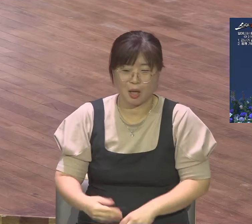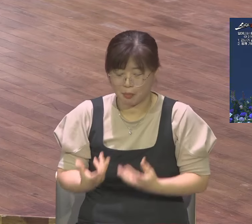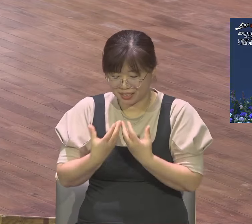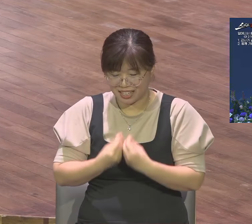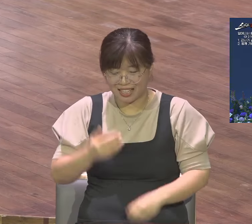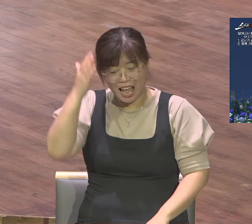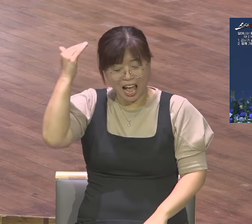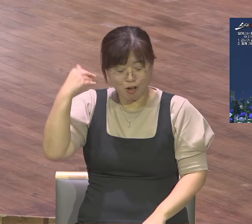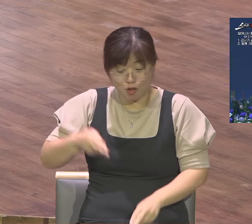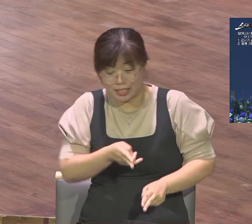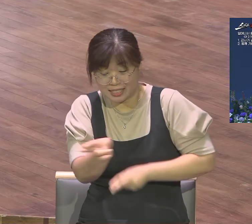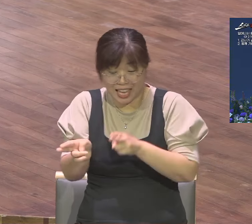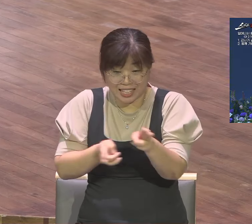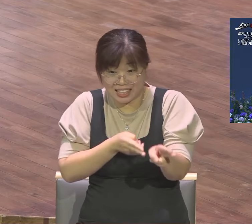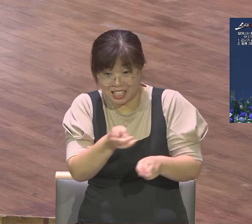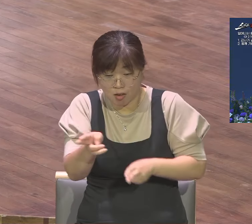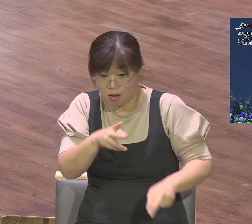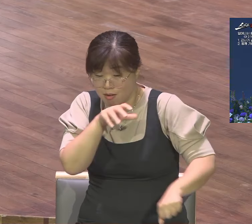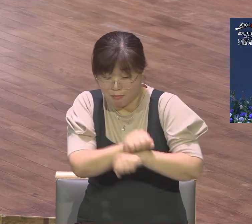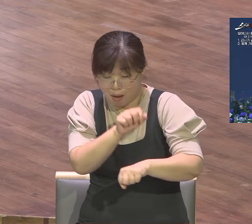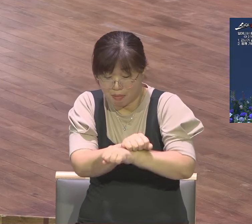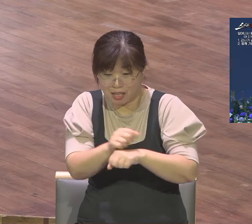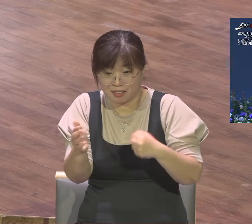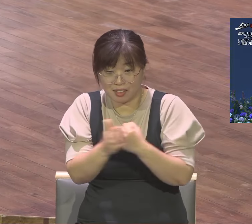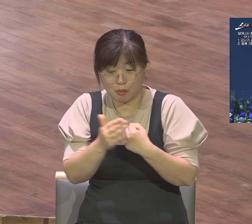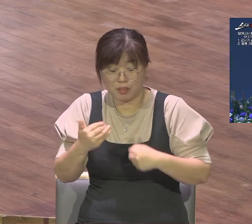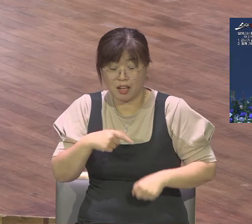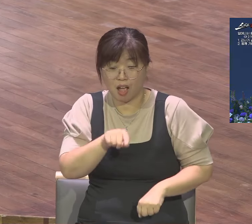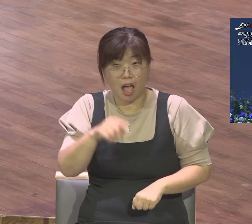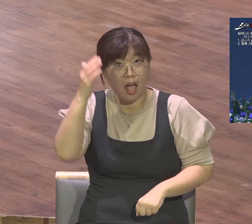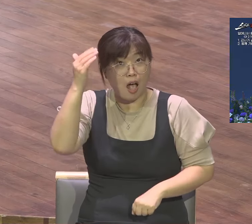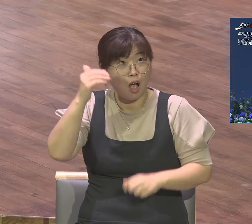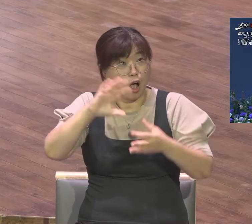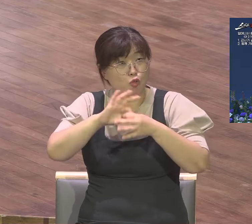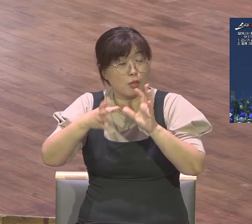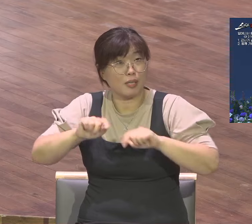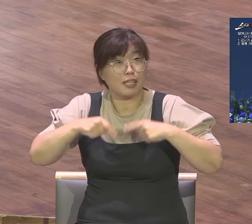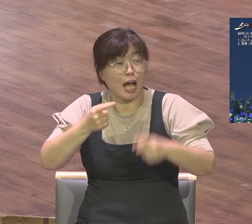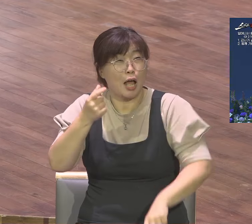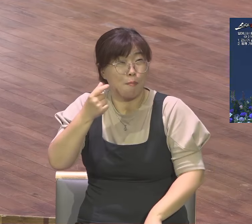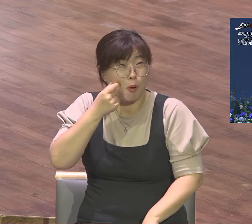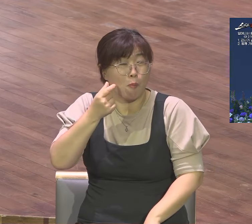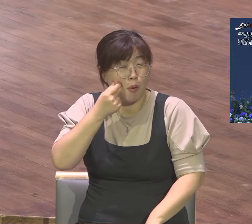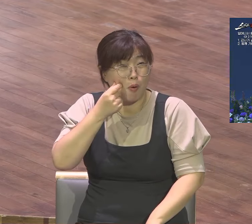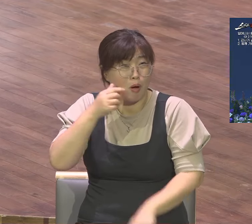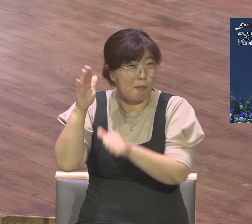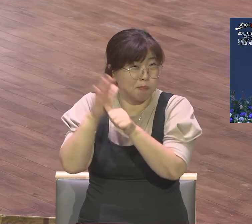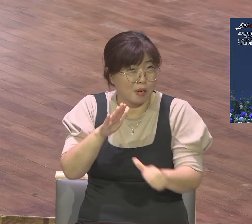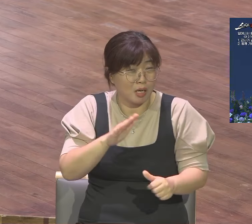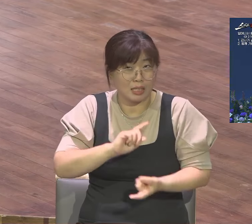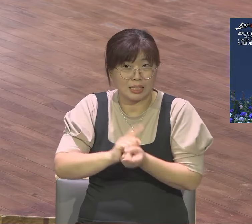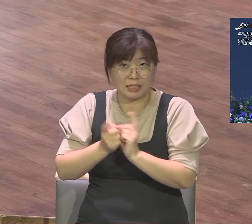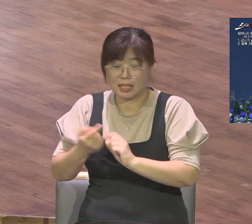같이 서서 딱 기도했어요. 대표로 이연애가 기도했어요.